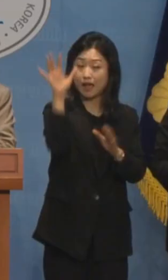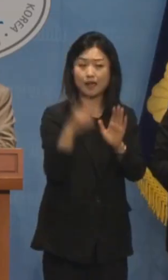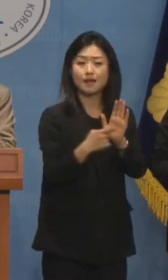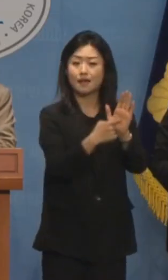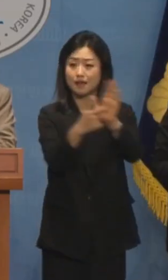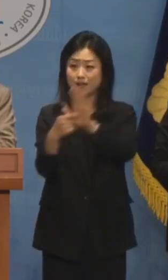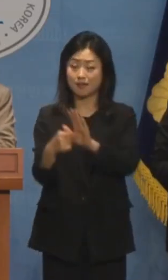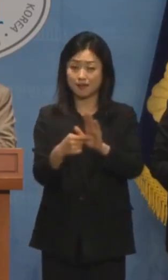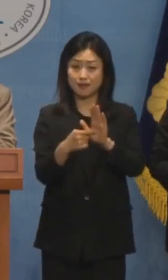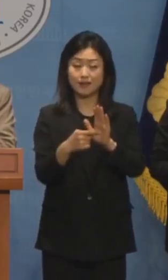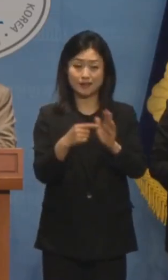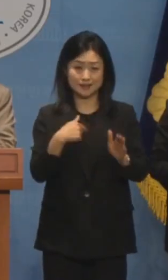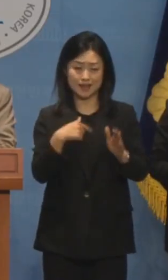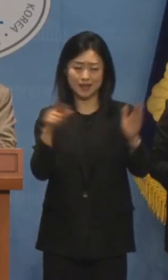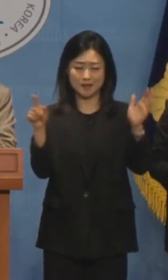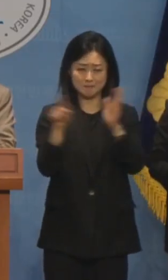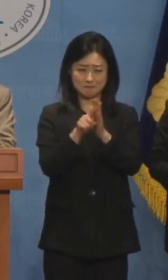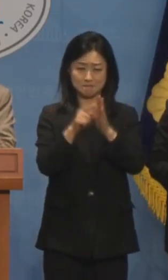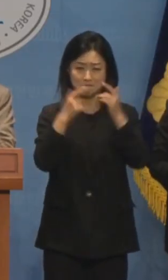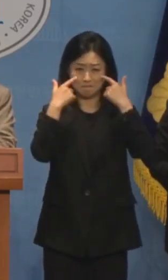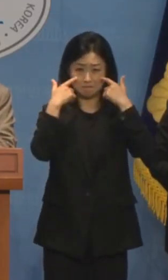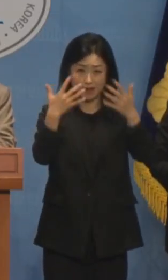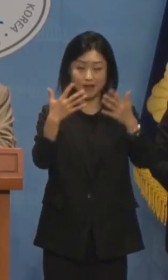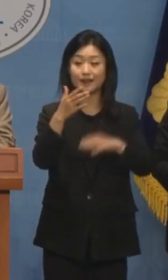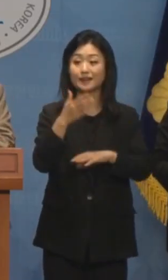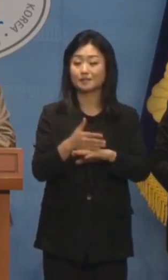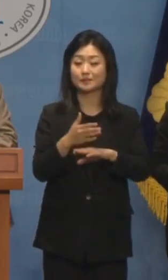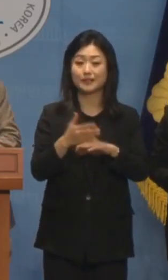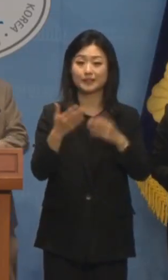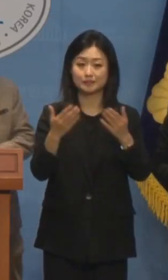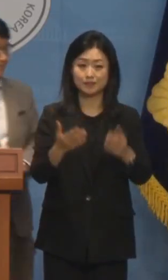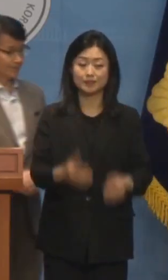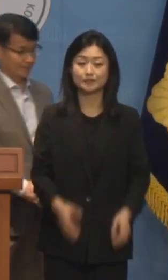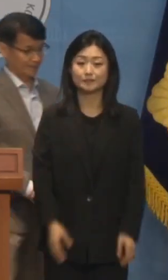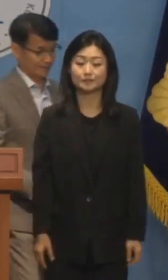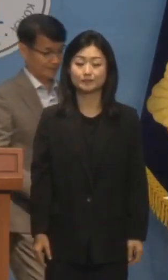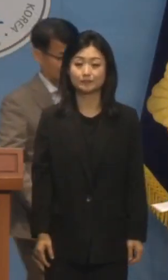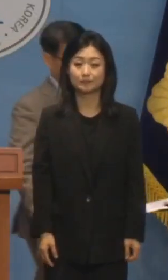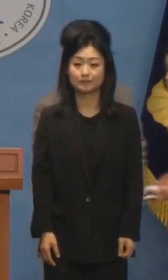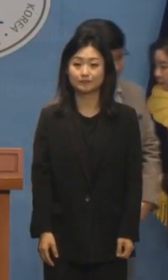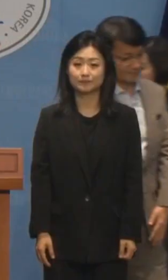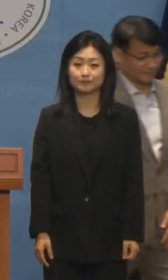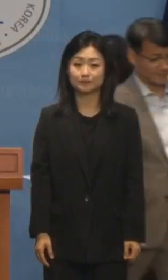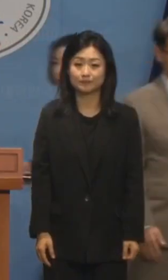드러날 것을 저는 확신합니다. 감사합니다.